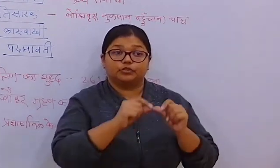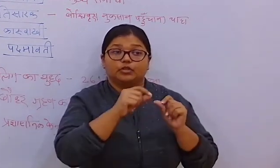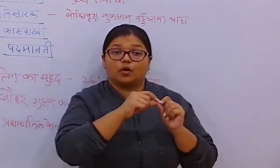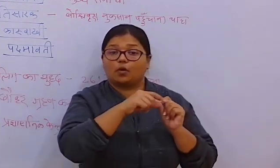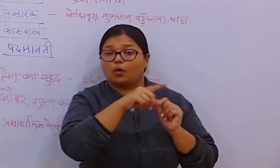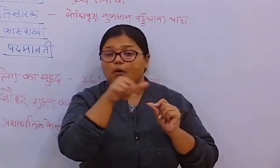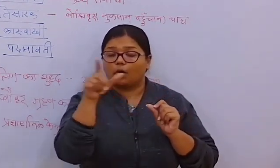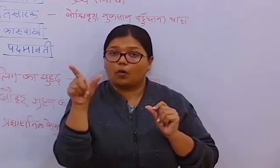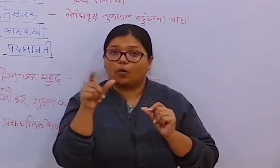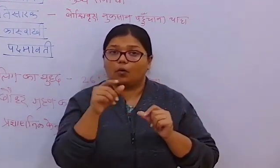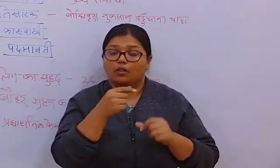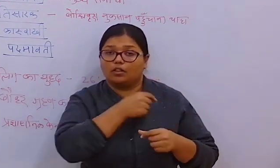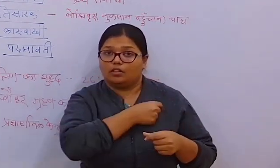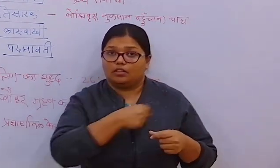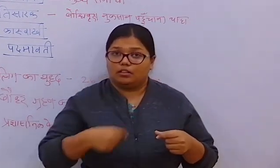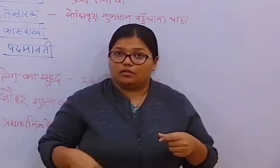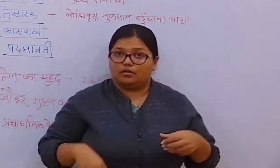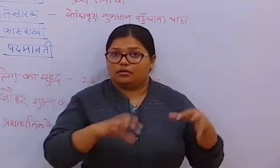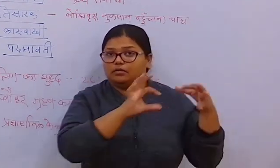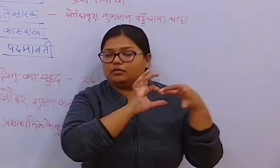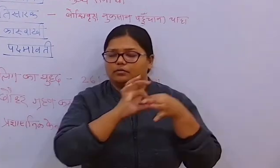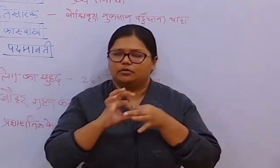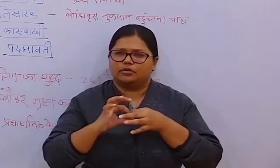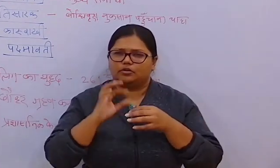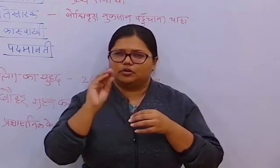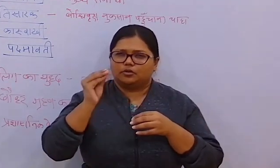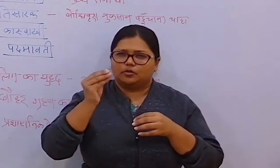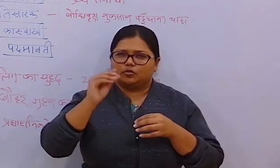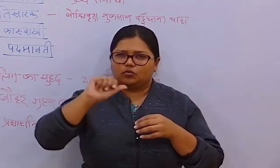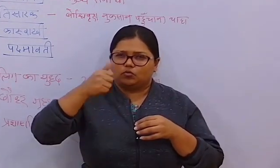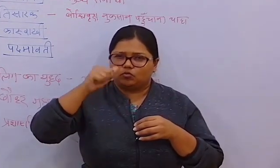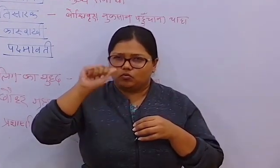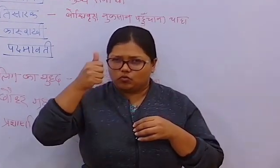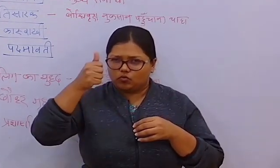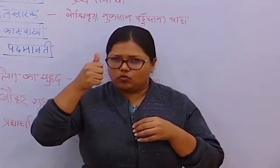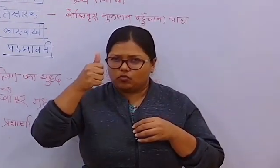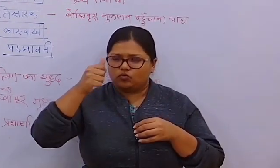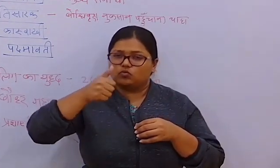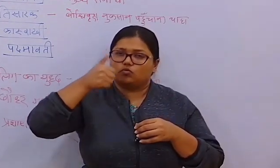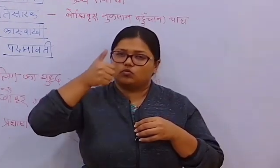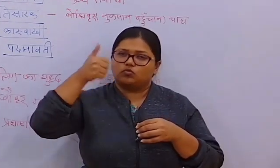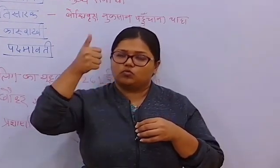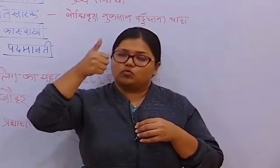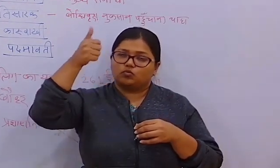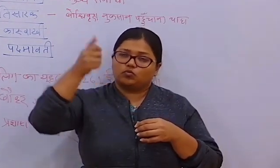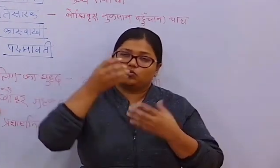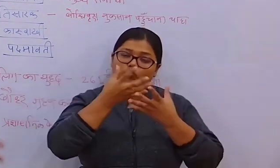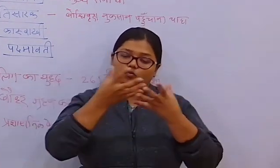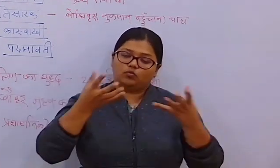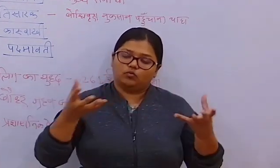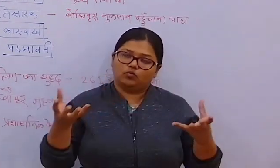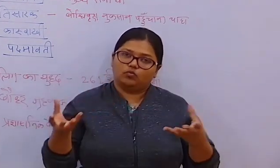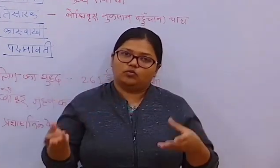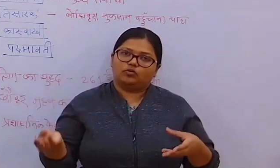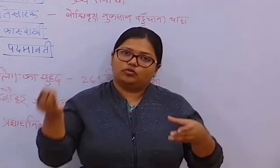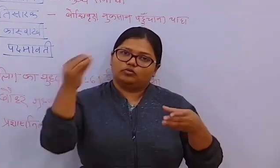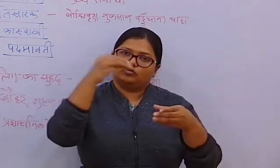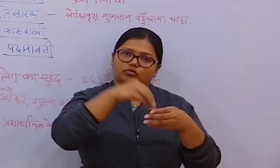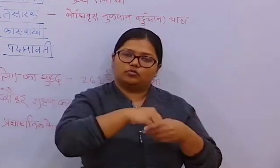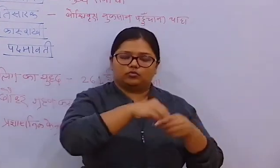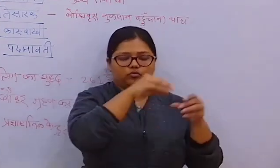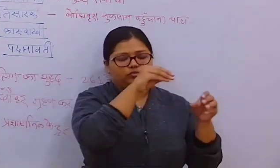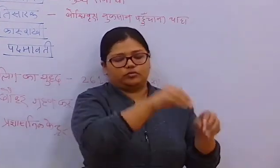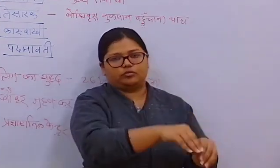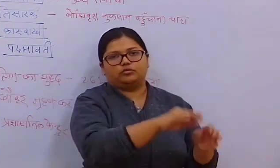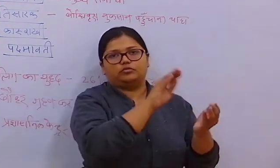था, डाल दिया गया था। अशोक का धम्म एक आचार संहिता की तरह था जिसमें सभी धर्मों की अच्छी बातों को क्या